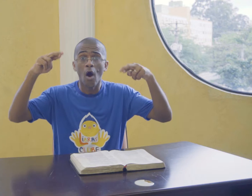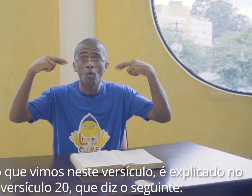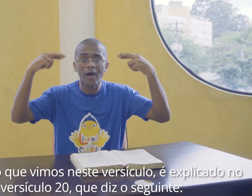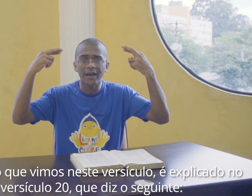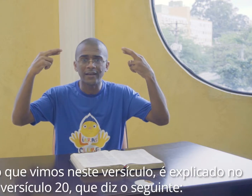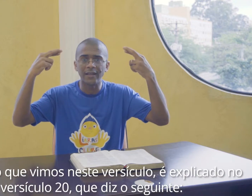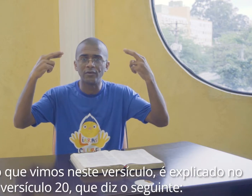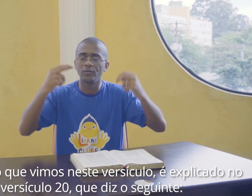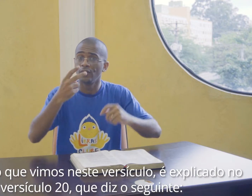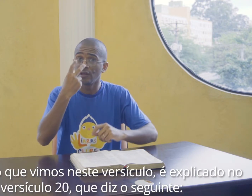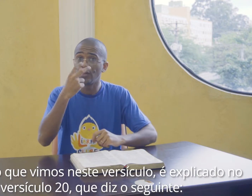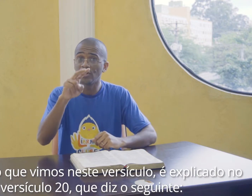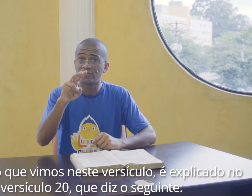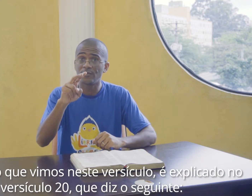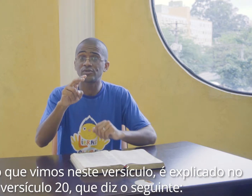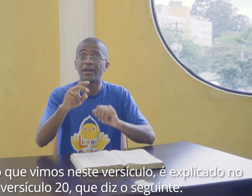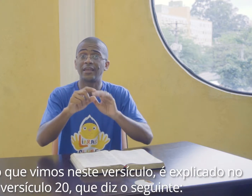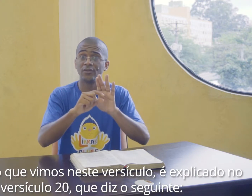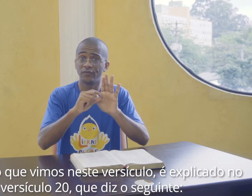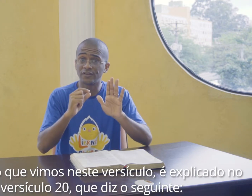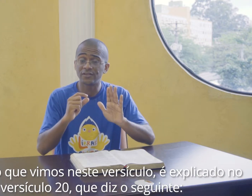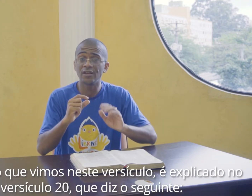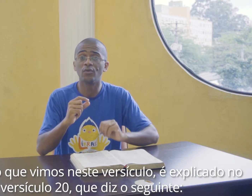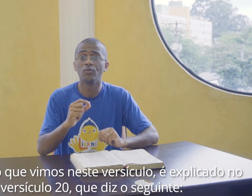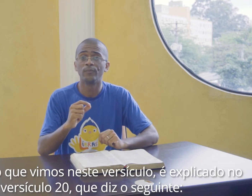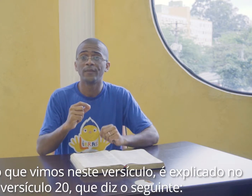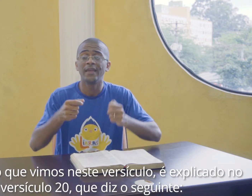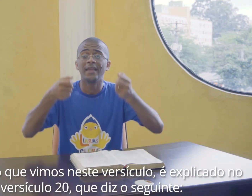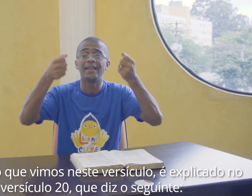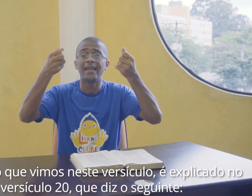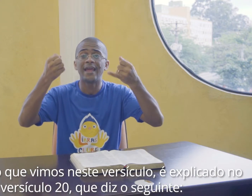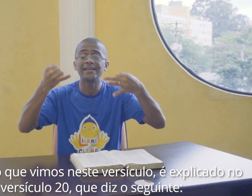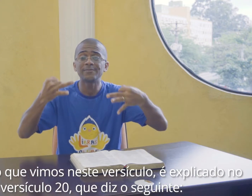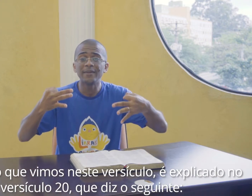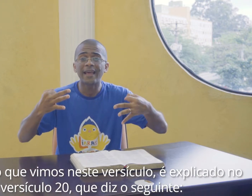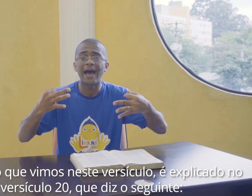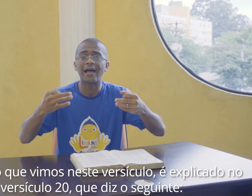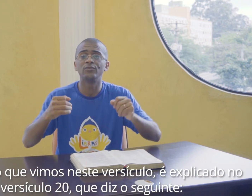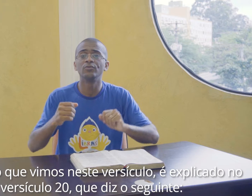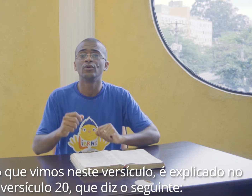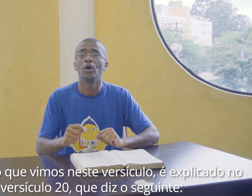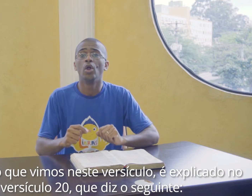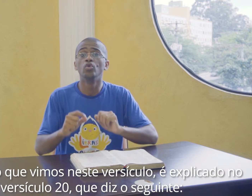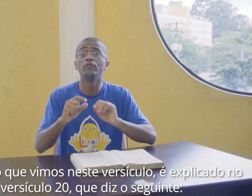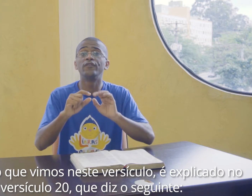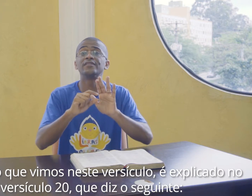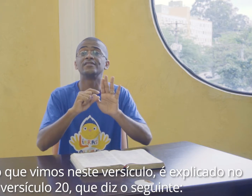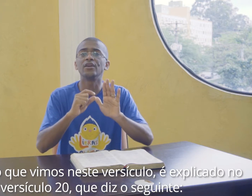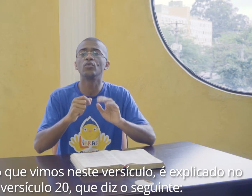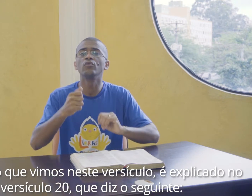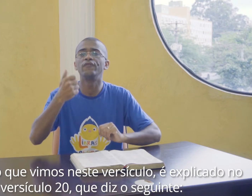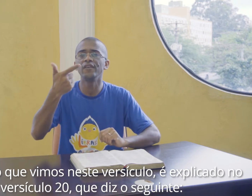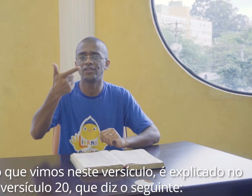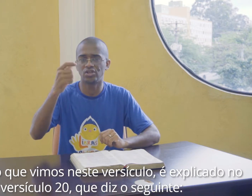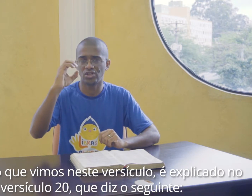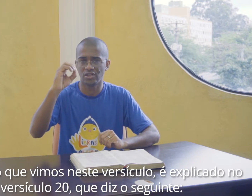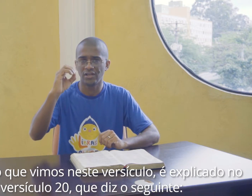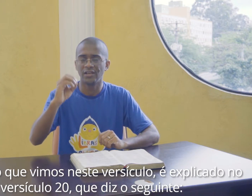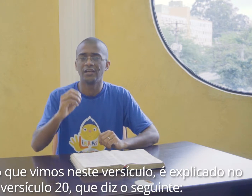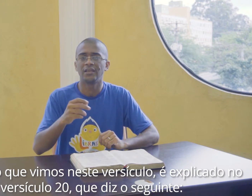O carneiro que nós vemos aqui no versículo, ele é explicado no versículo 20, que